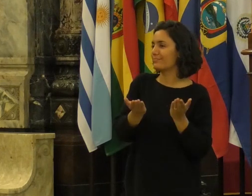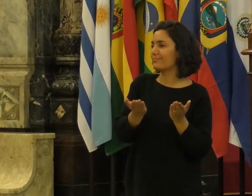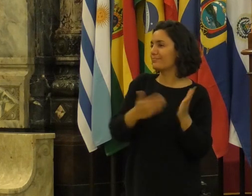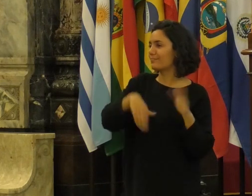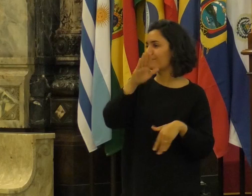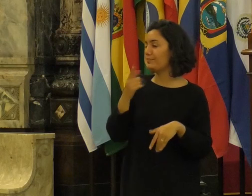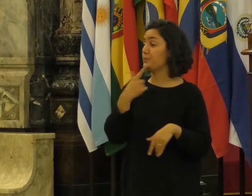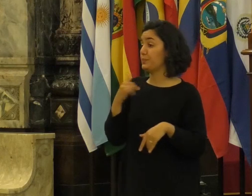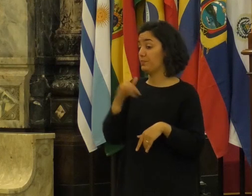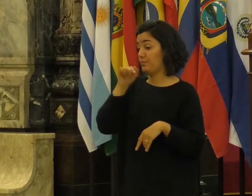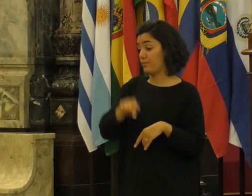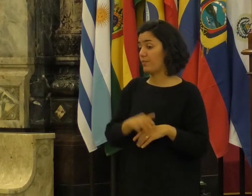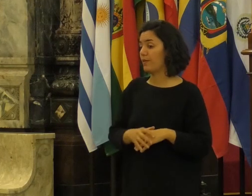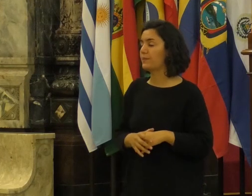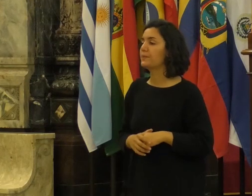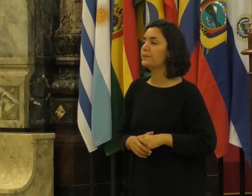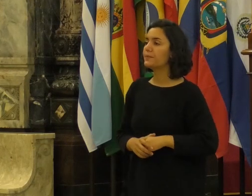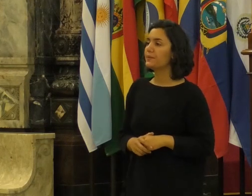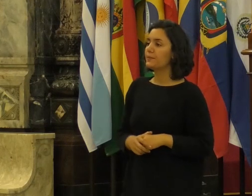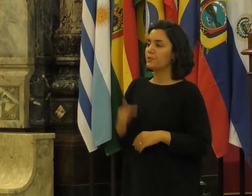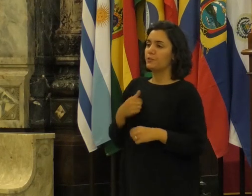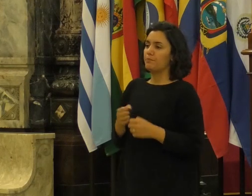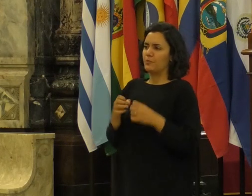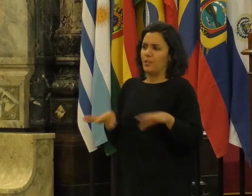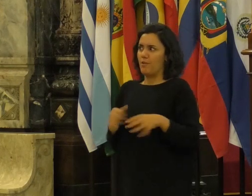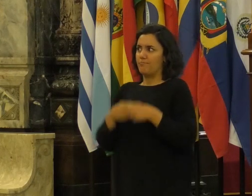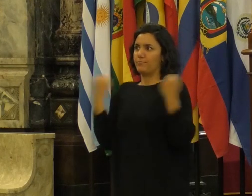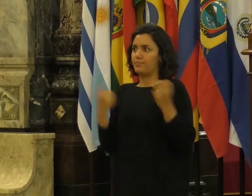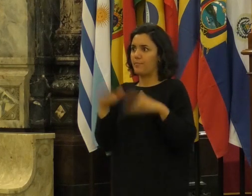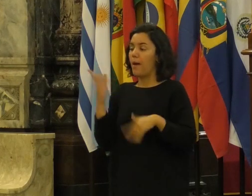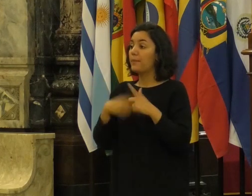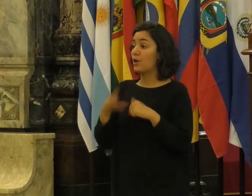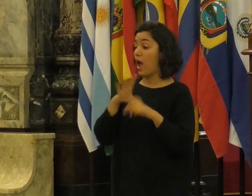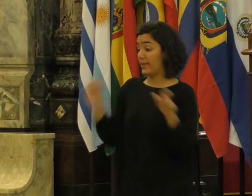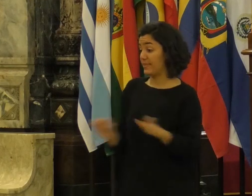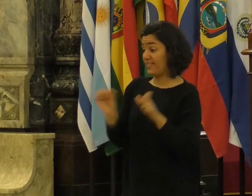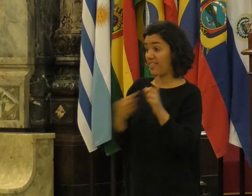Aquí, por ejemplo, no quiero aventurar, pero revisando algunos eventos